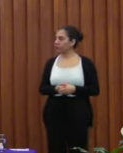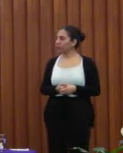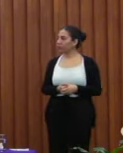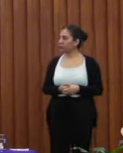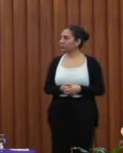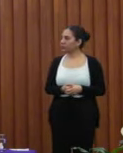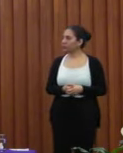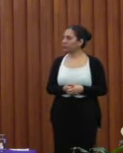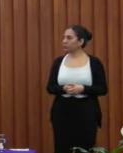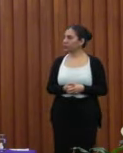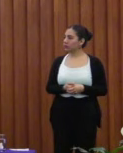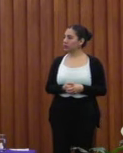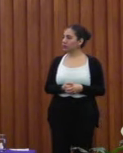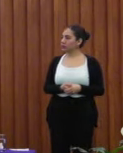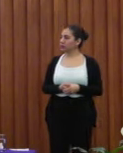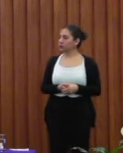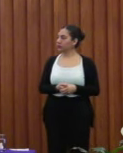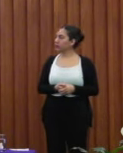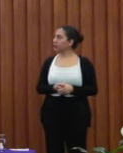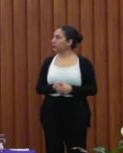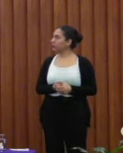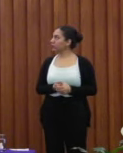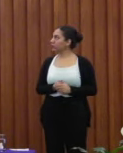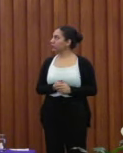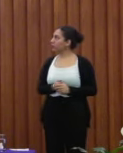características de estos casos, ¿no?